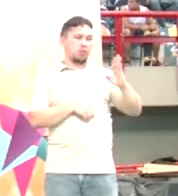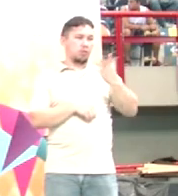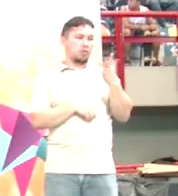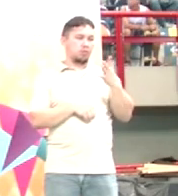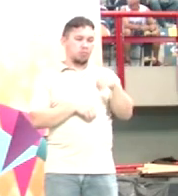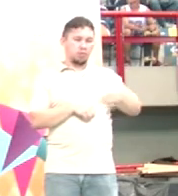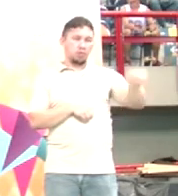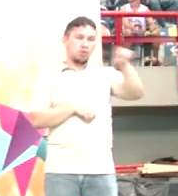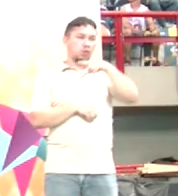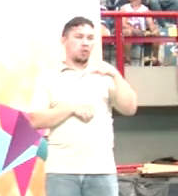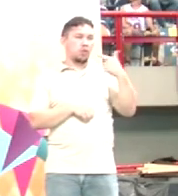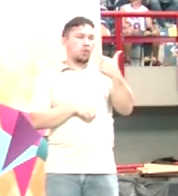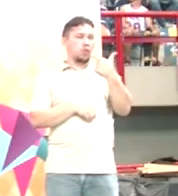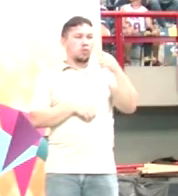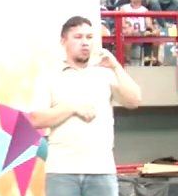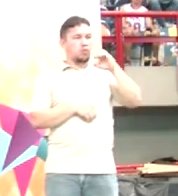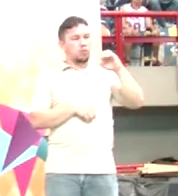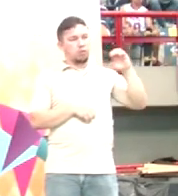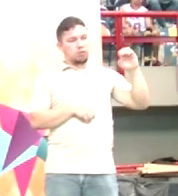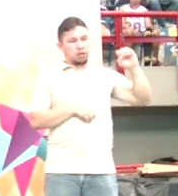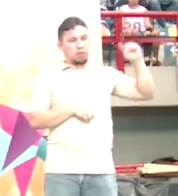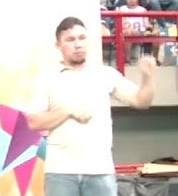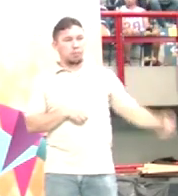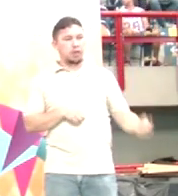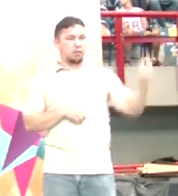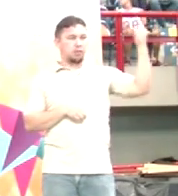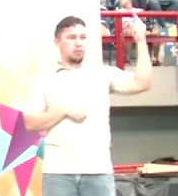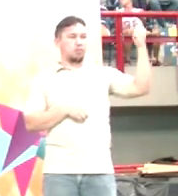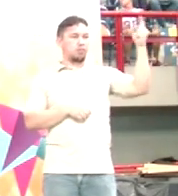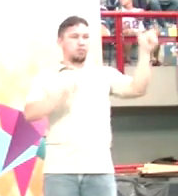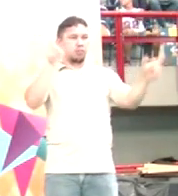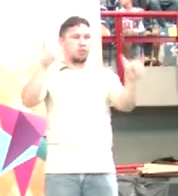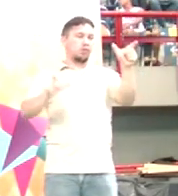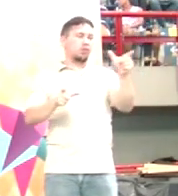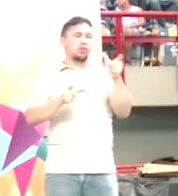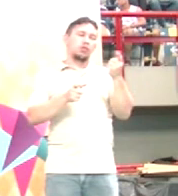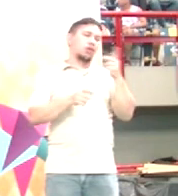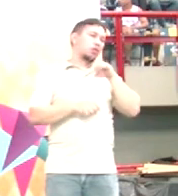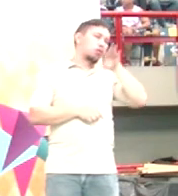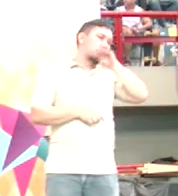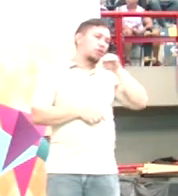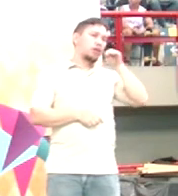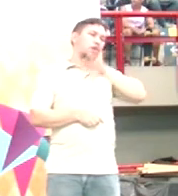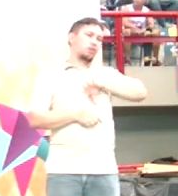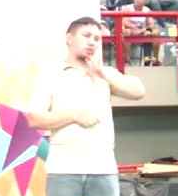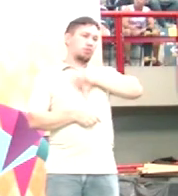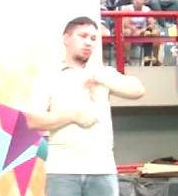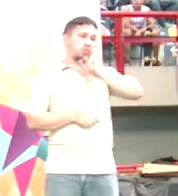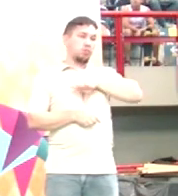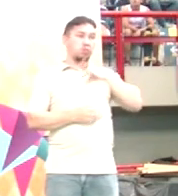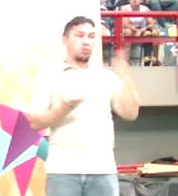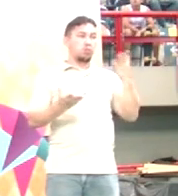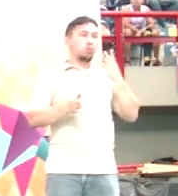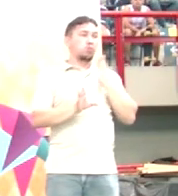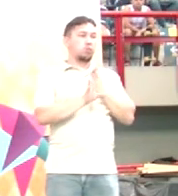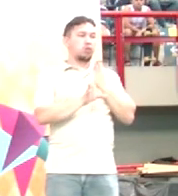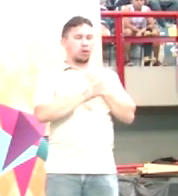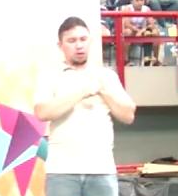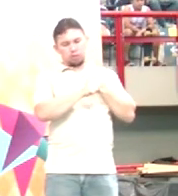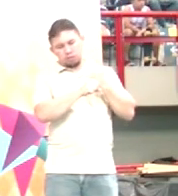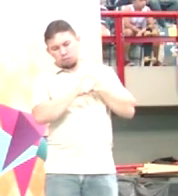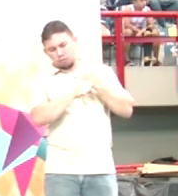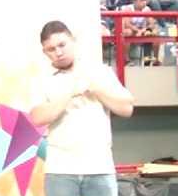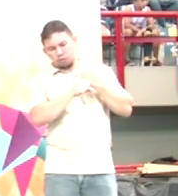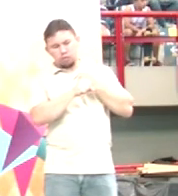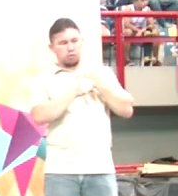de 200 milhões de pessoas que falam a língua portuguesa. E por que nesses 15